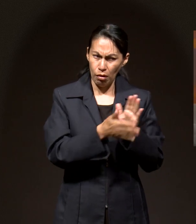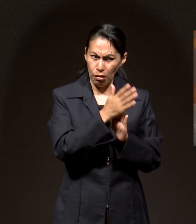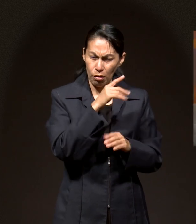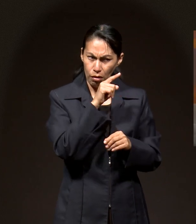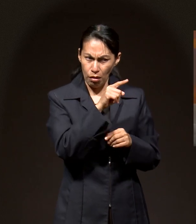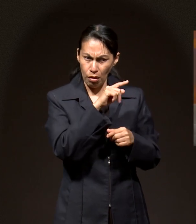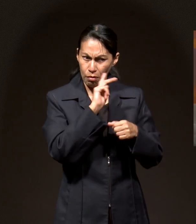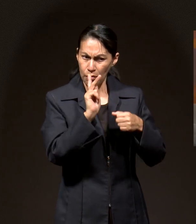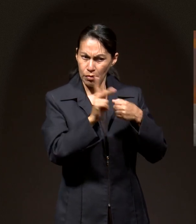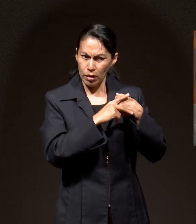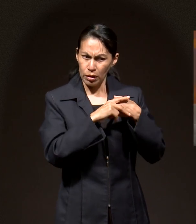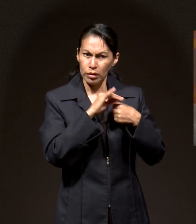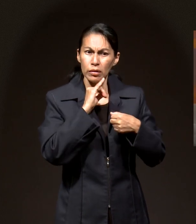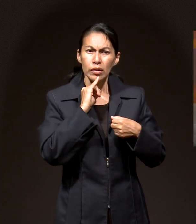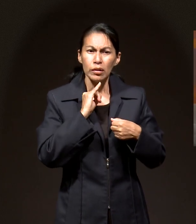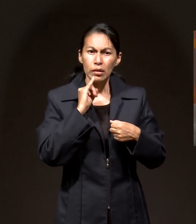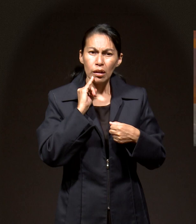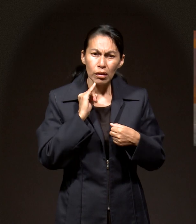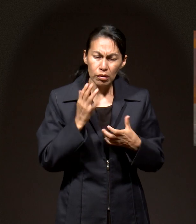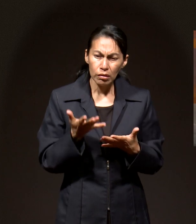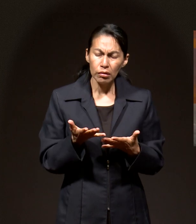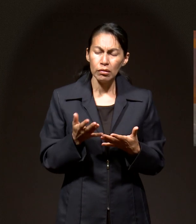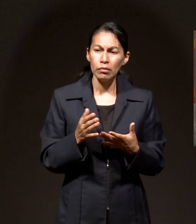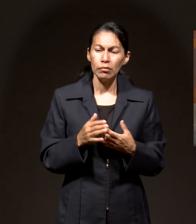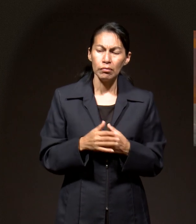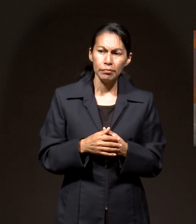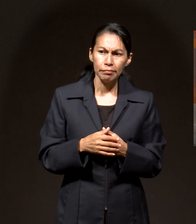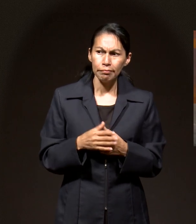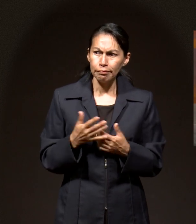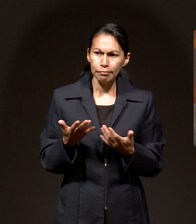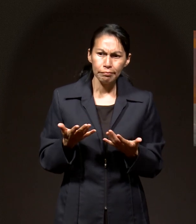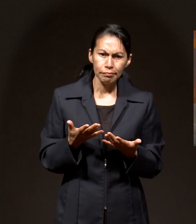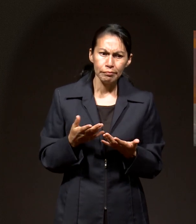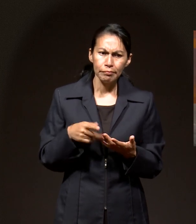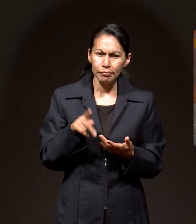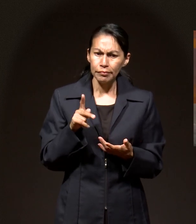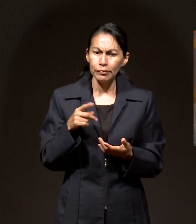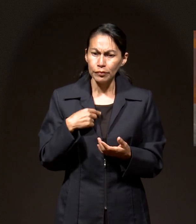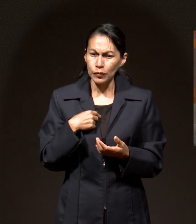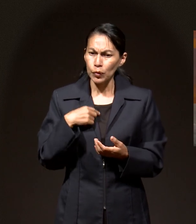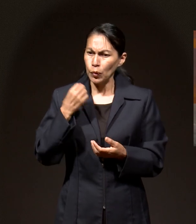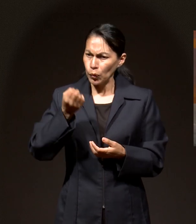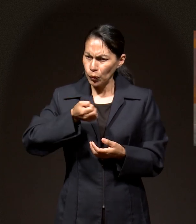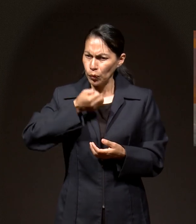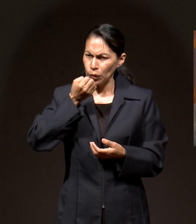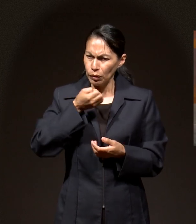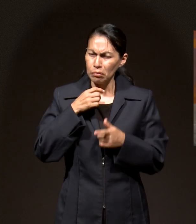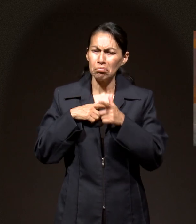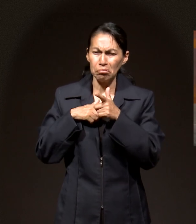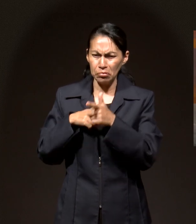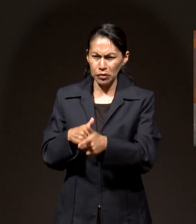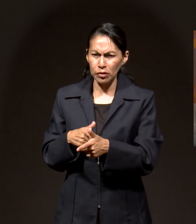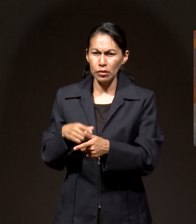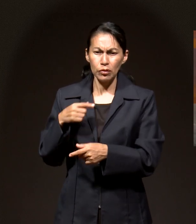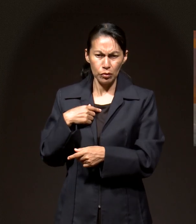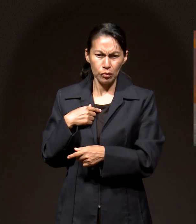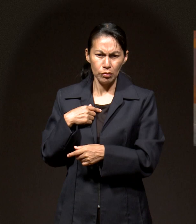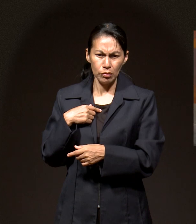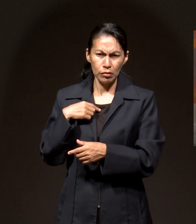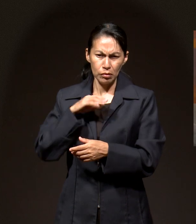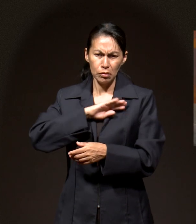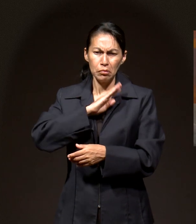en oración. Pero, pues, insisto, hay que seguir activos, ¿no? En esta petición que hacemos a Dios muchas